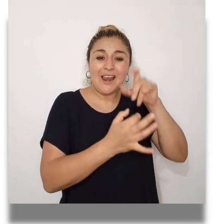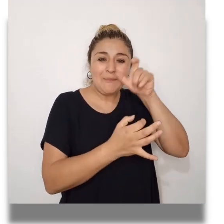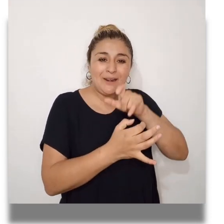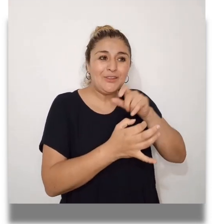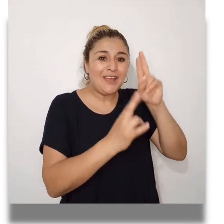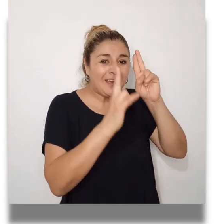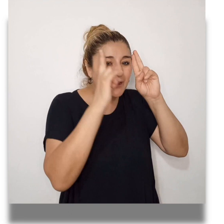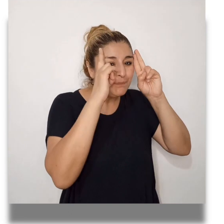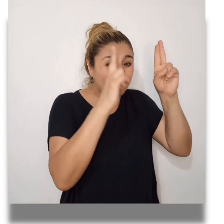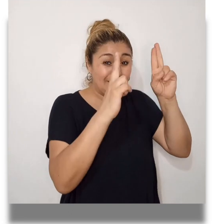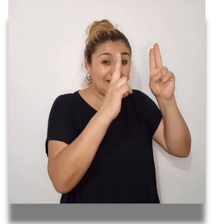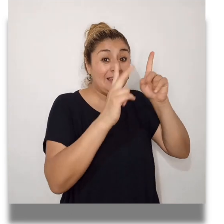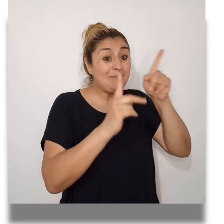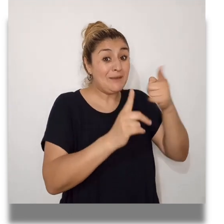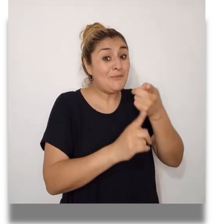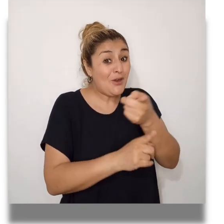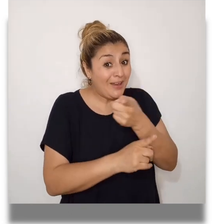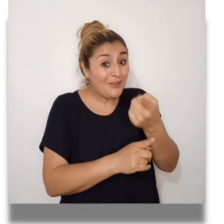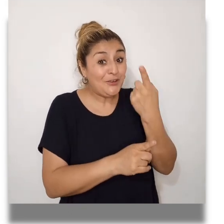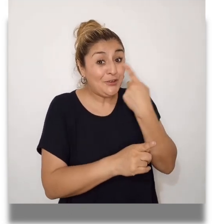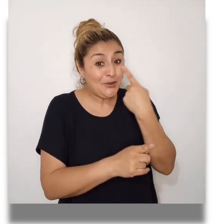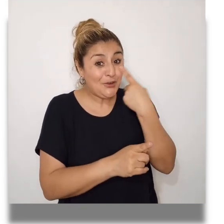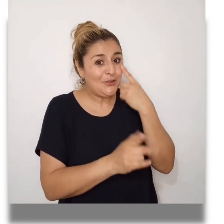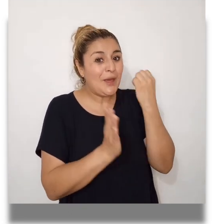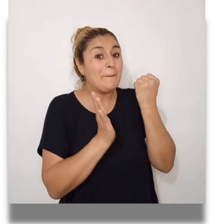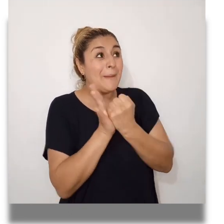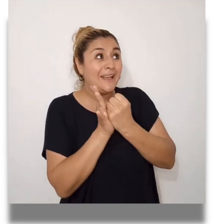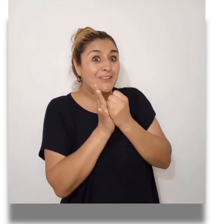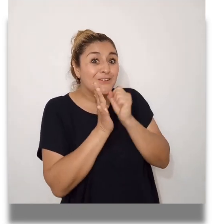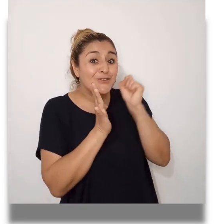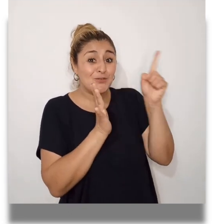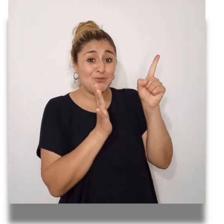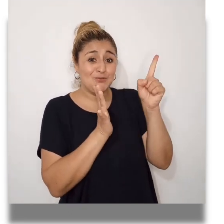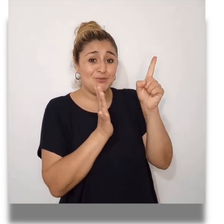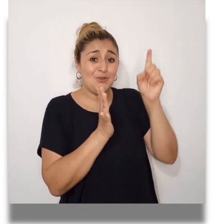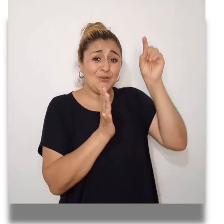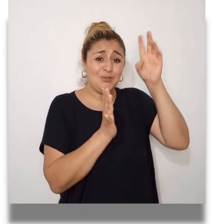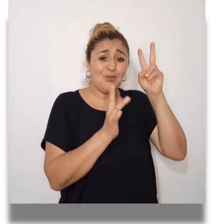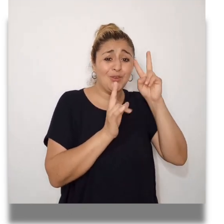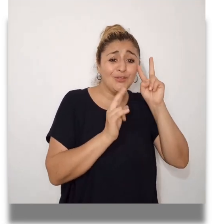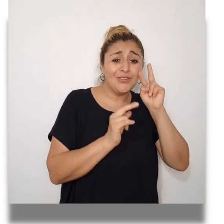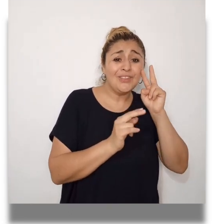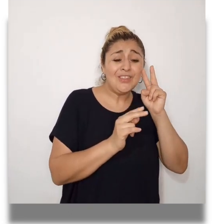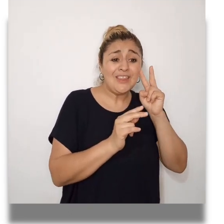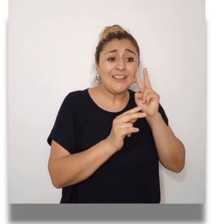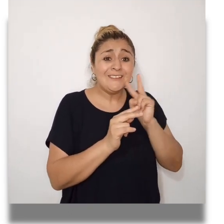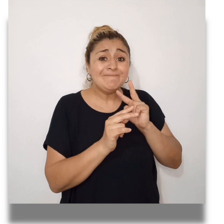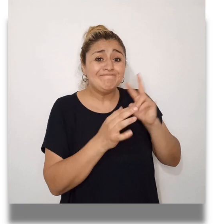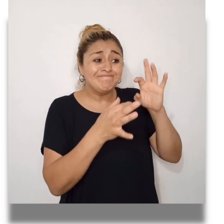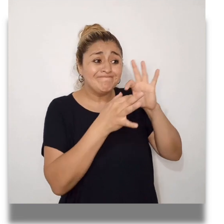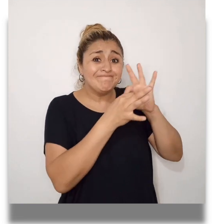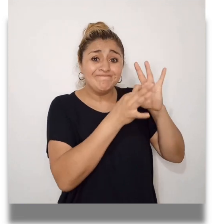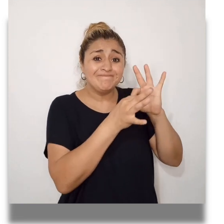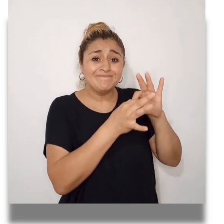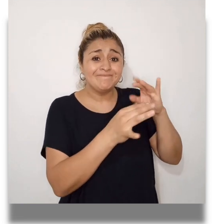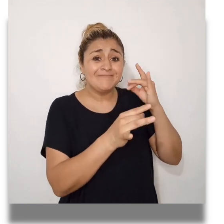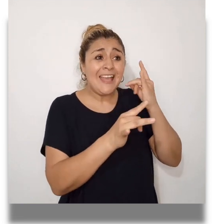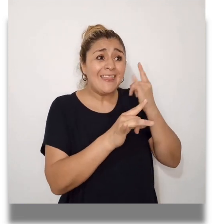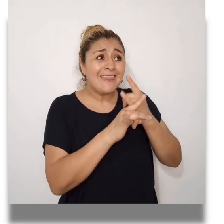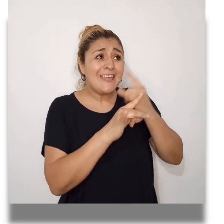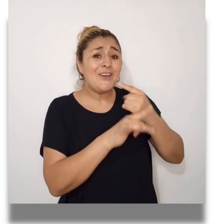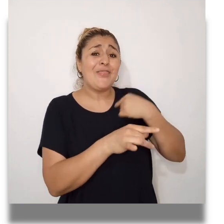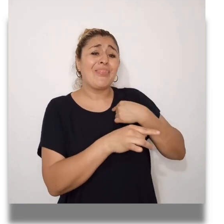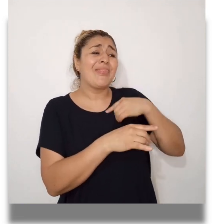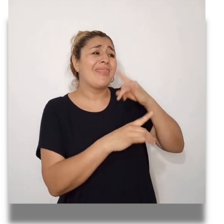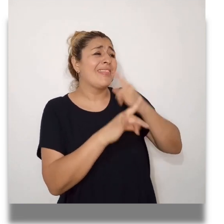conocer su pacto. Mis ojos están siempre hacia Jehová, porque Él